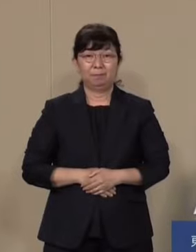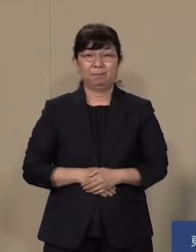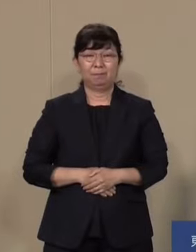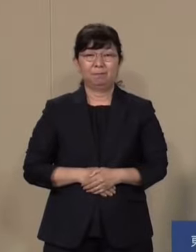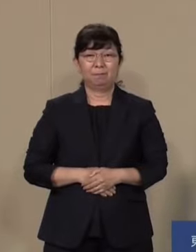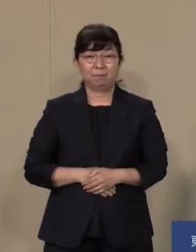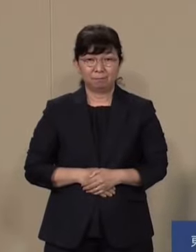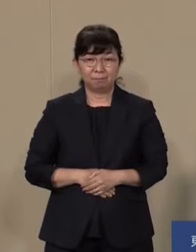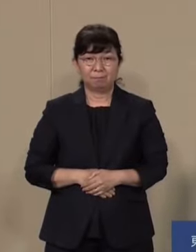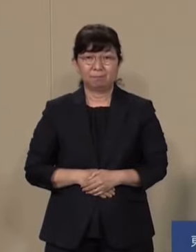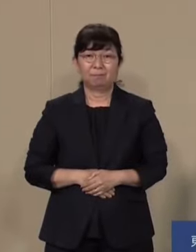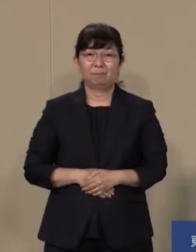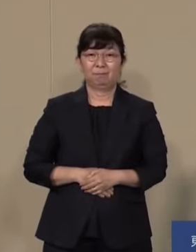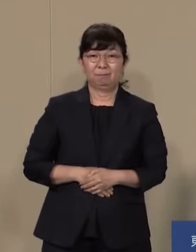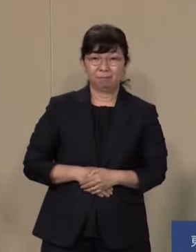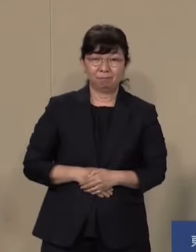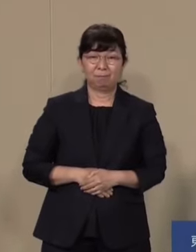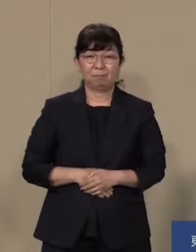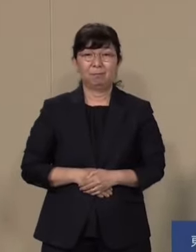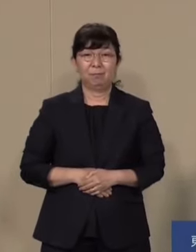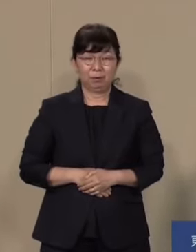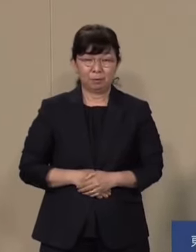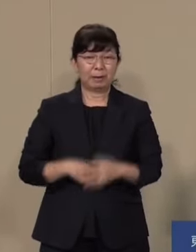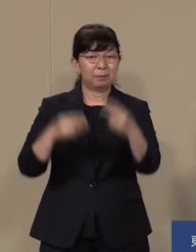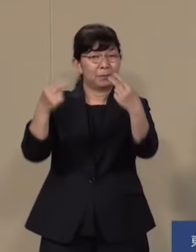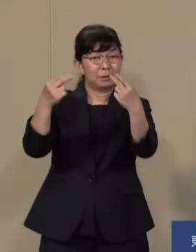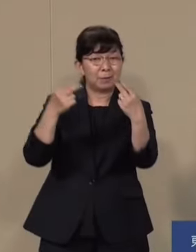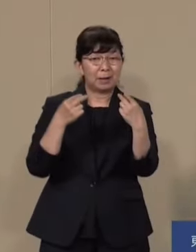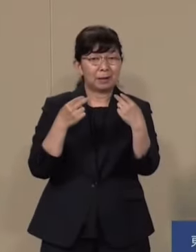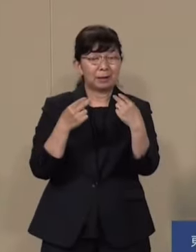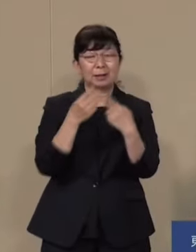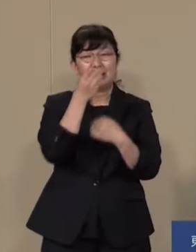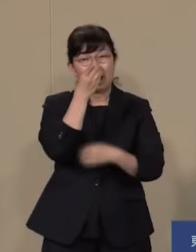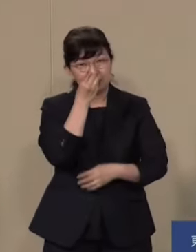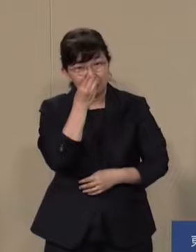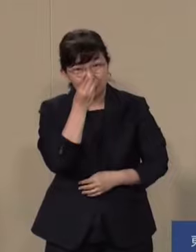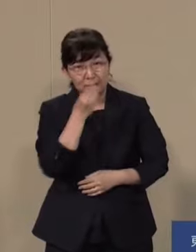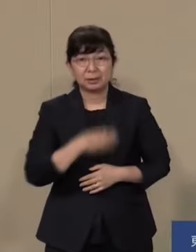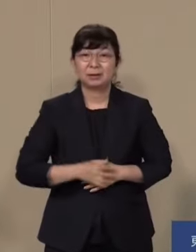よやだこんなに見つめられちゃって